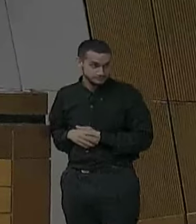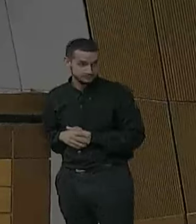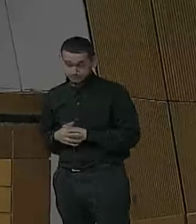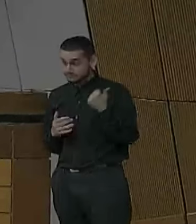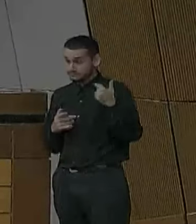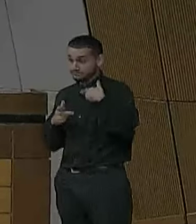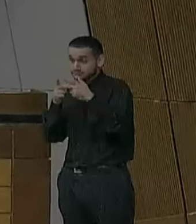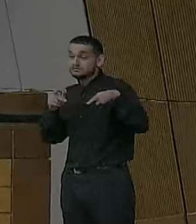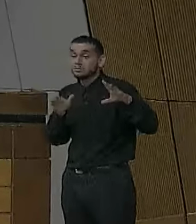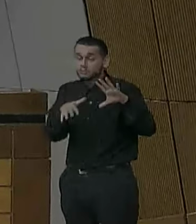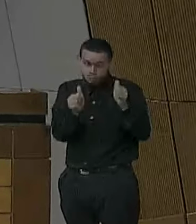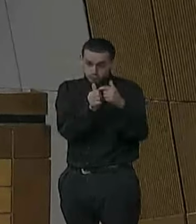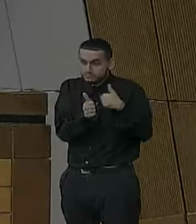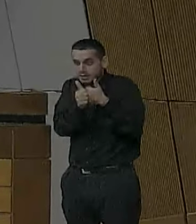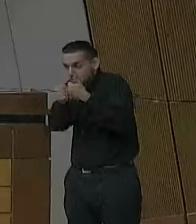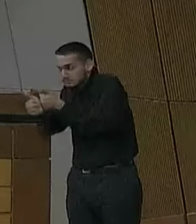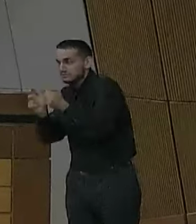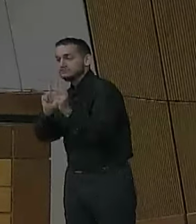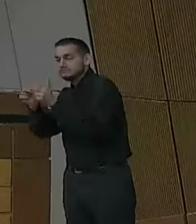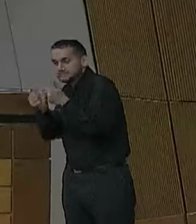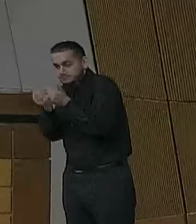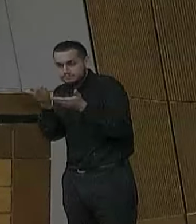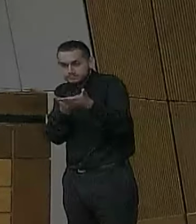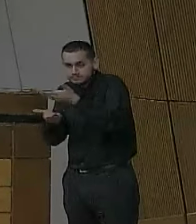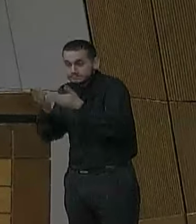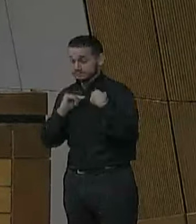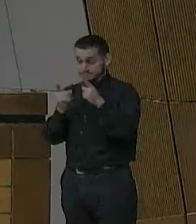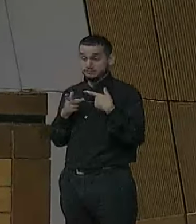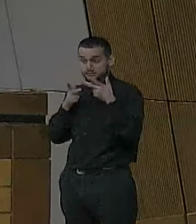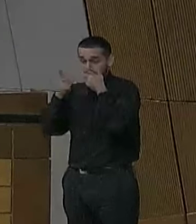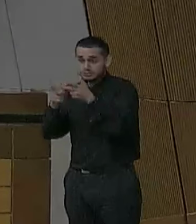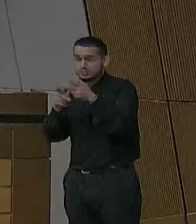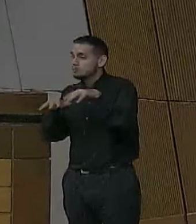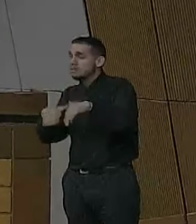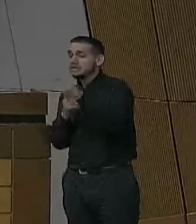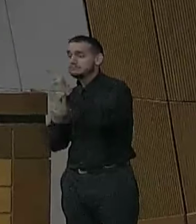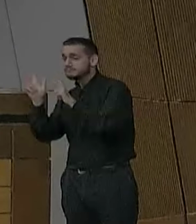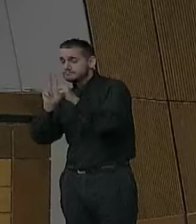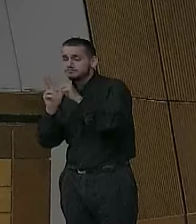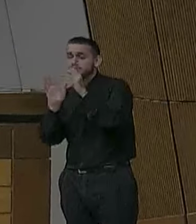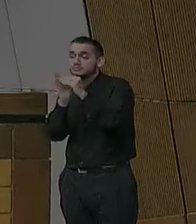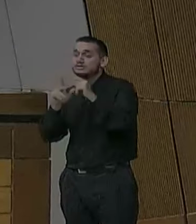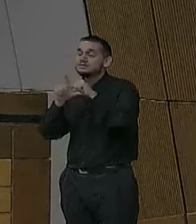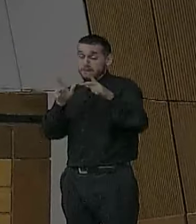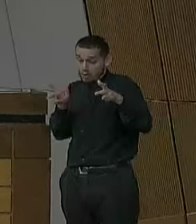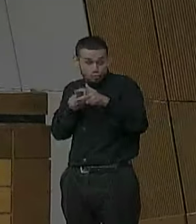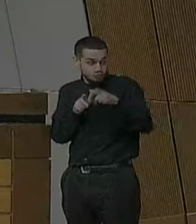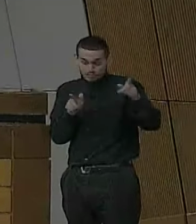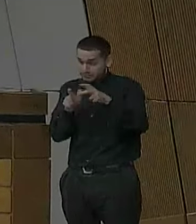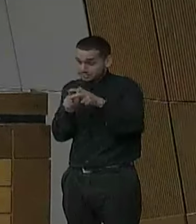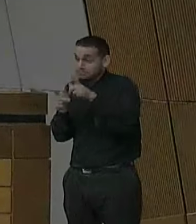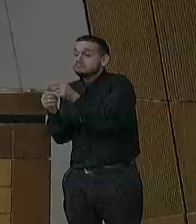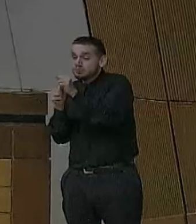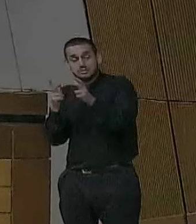decían, acompañando y también en todo lo que haga referencia a la comisión,